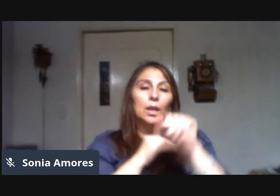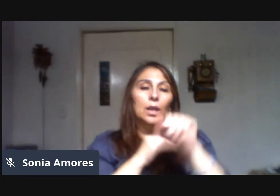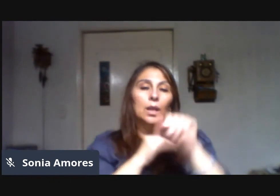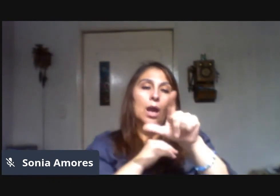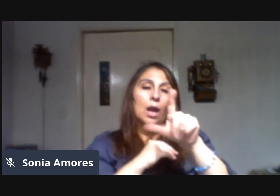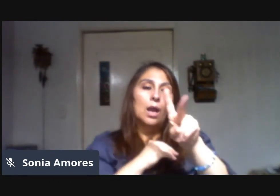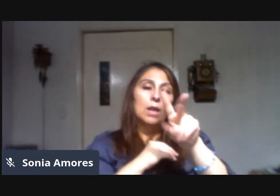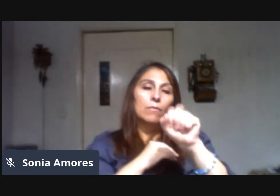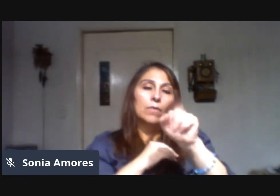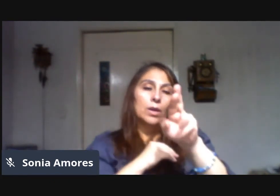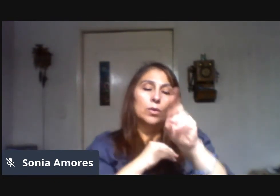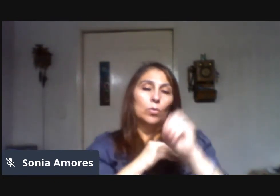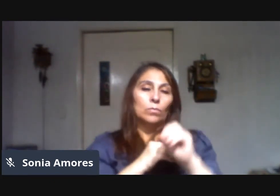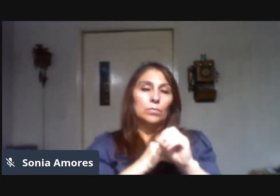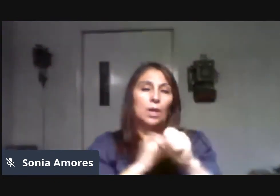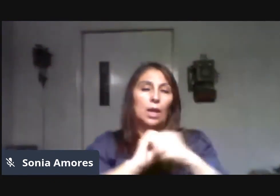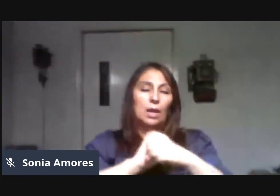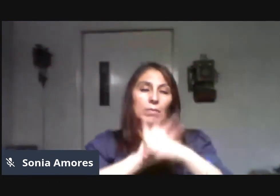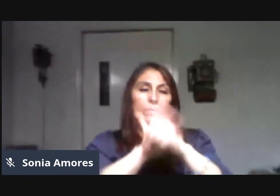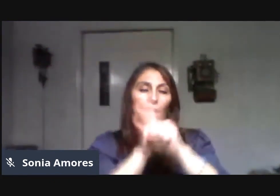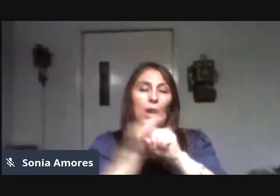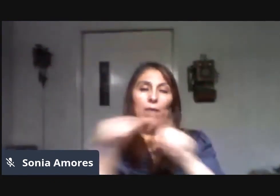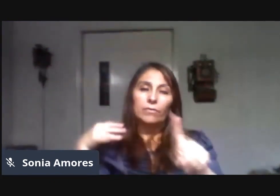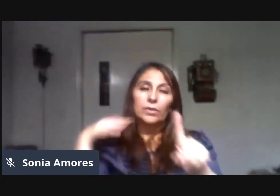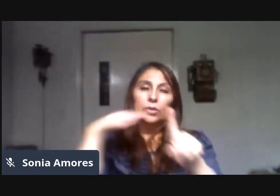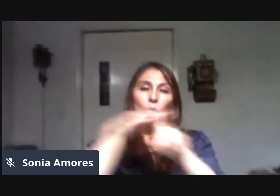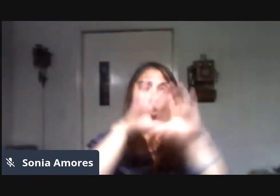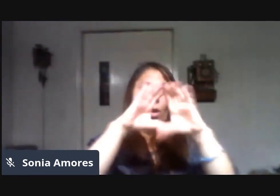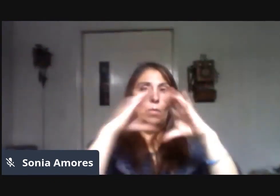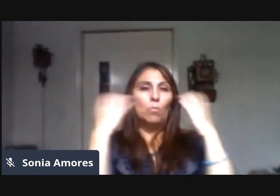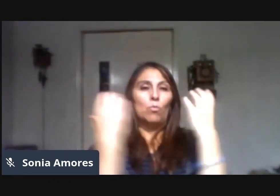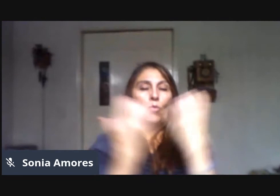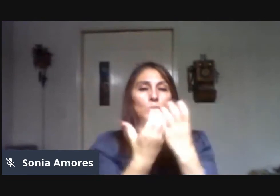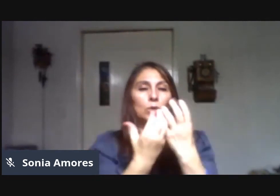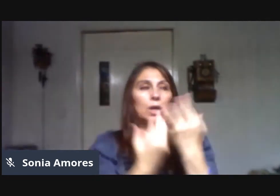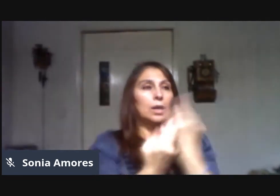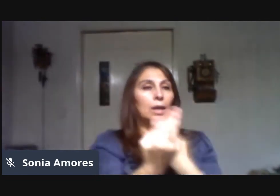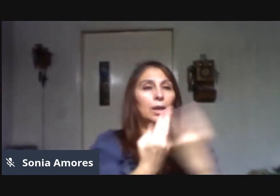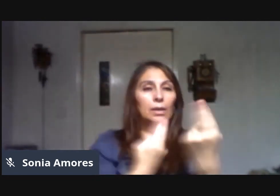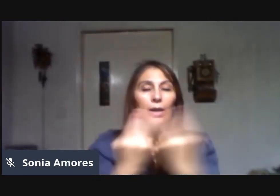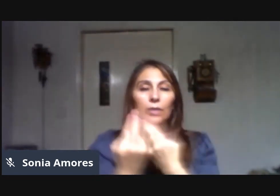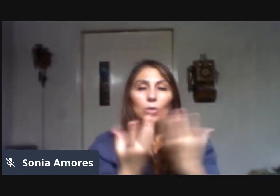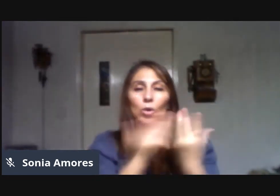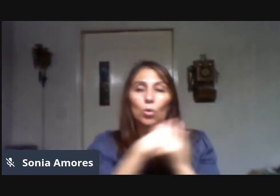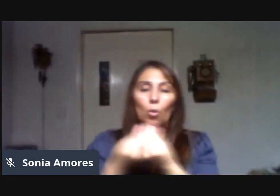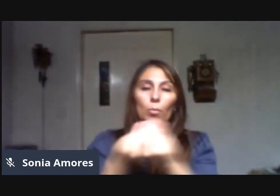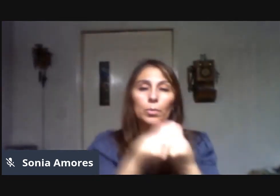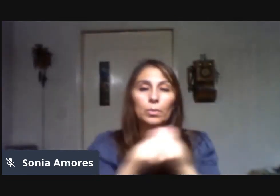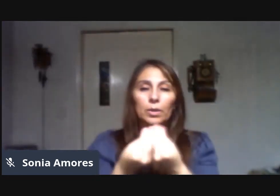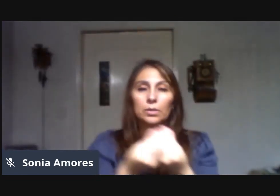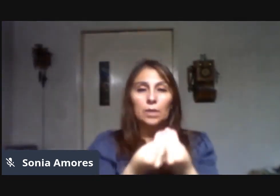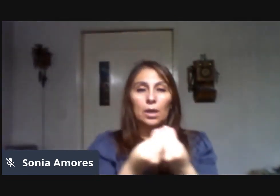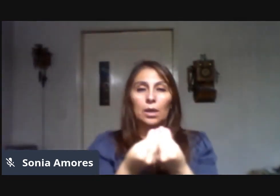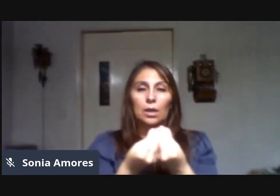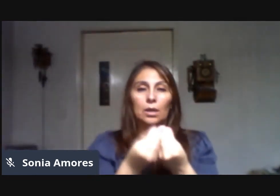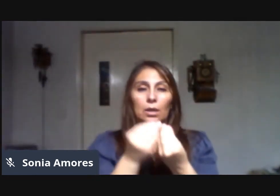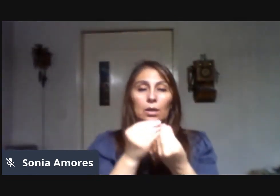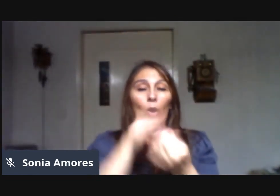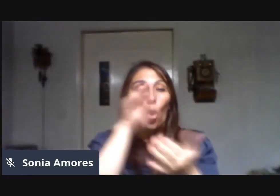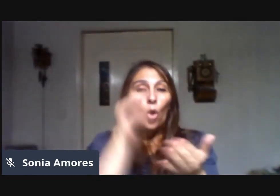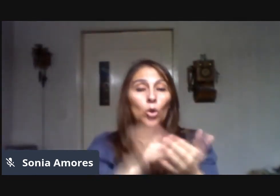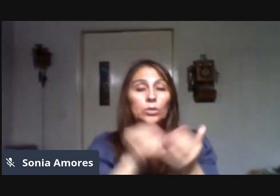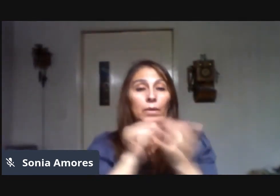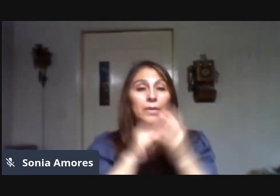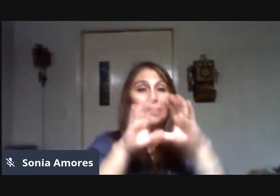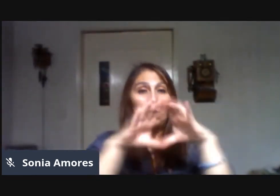afectó la pandemia a la humanidad actual en los roles de su convivencia y libertades? ¿El mundo volverá pronto a ser el de antes? Profesor